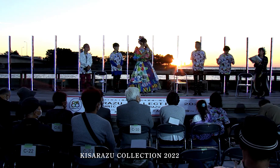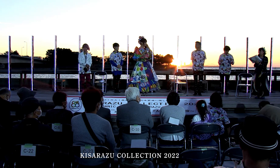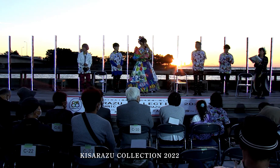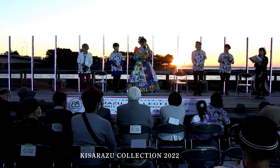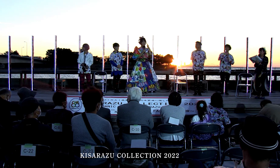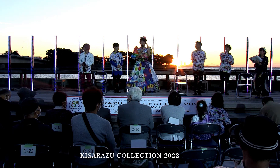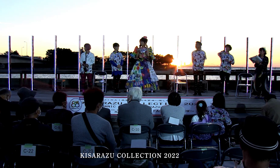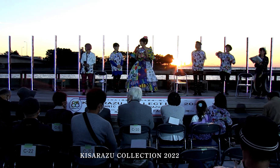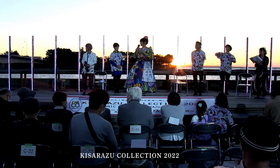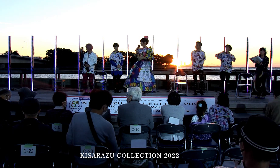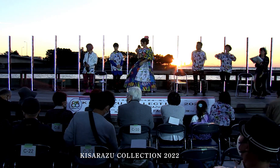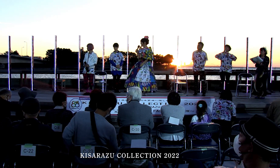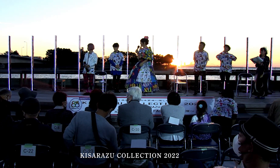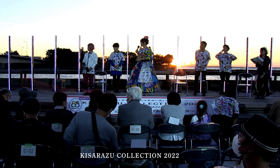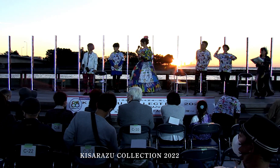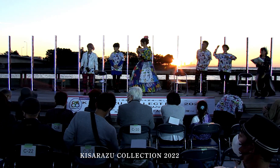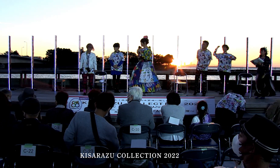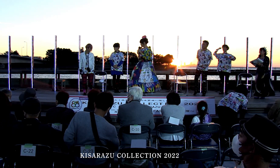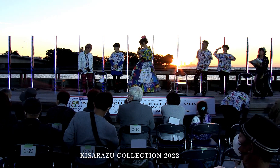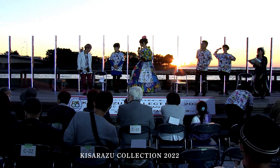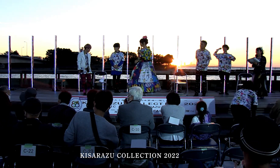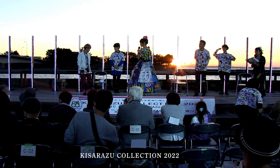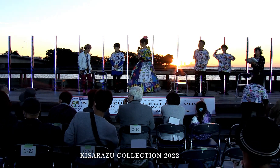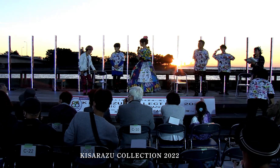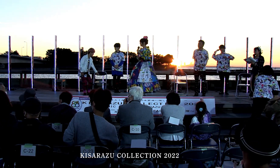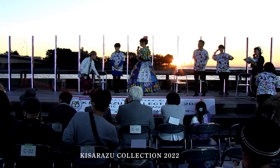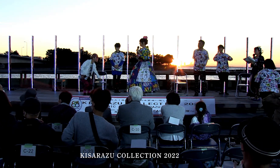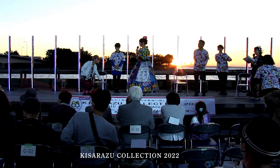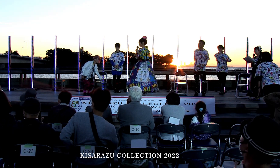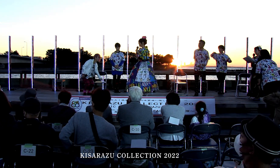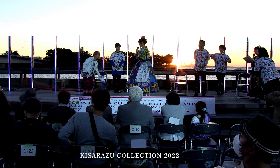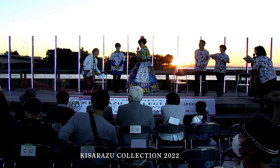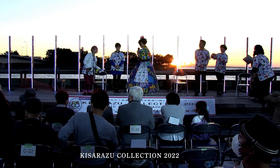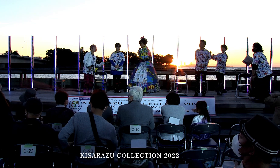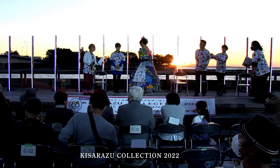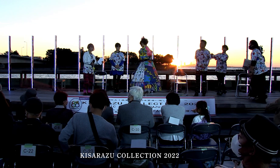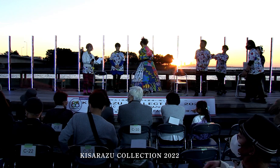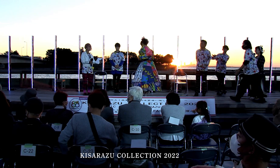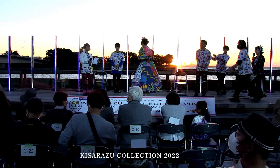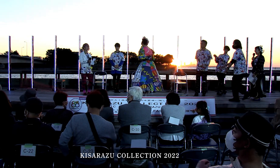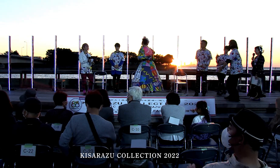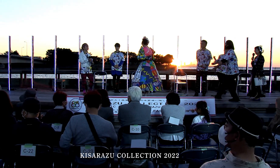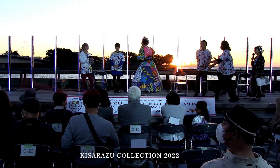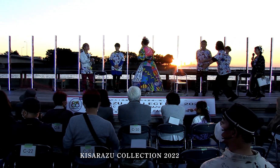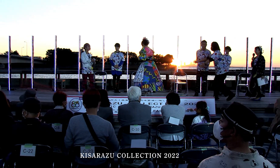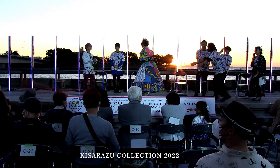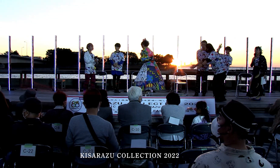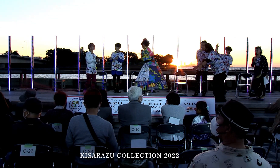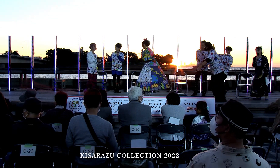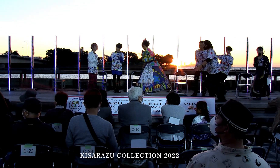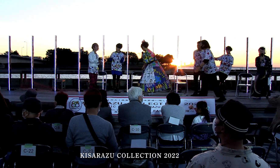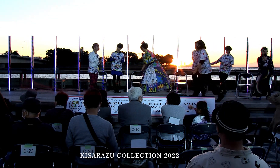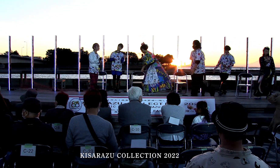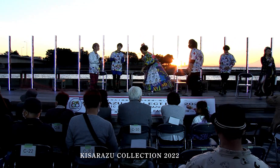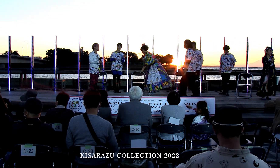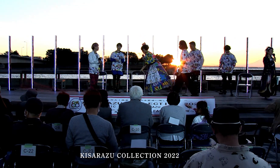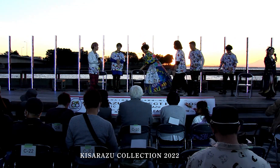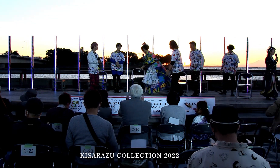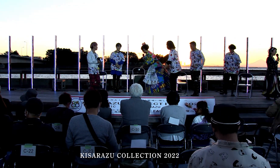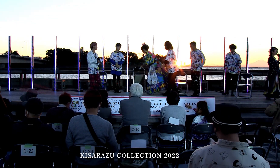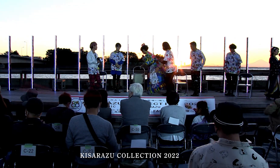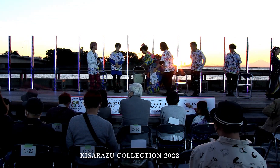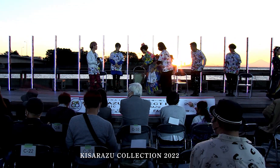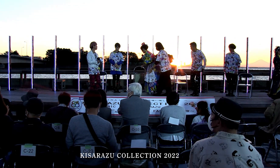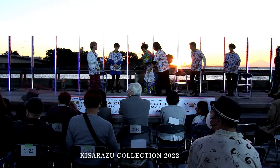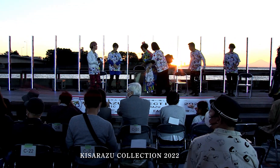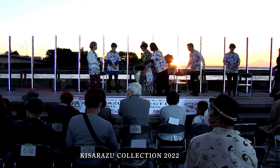全員で迎えたいと思います、 はい、 それでは皆様どうぞ壇上にお上がりください。 どうぞ 皆様大きな拍手